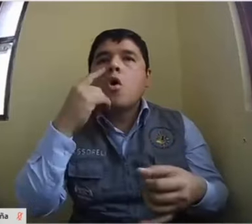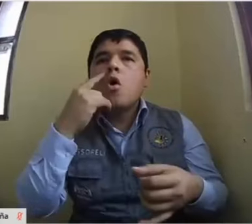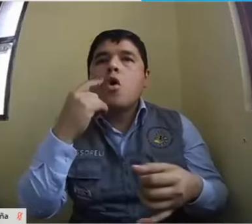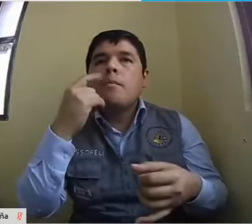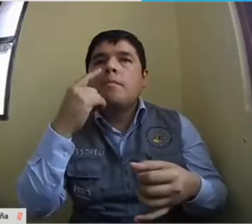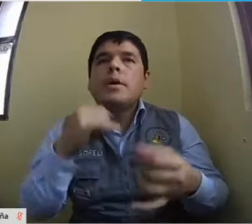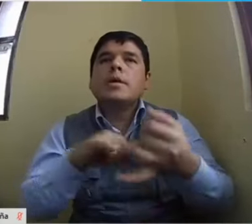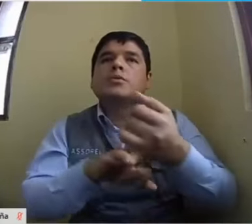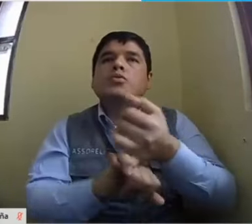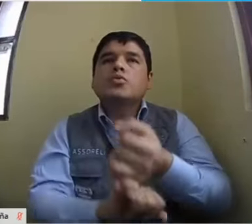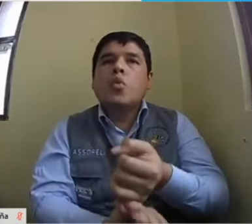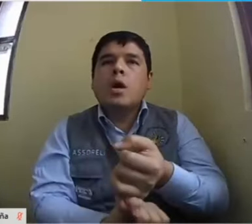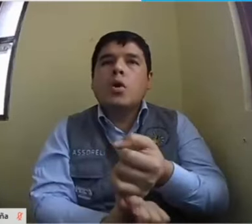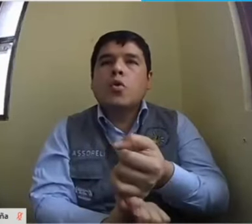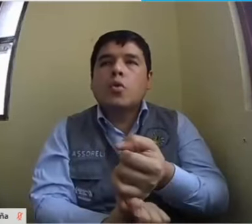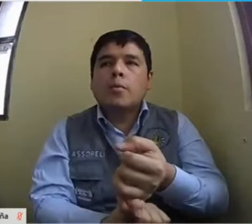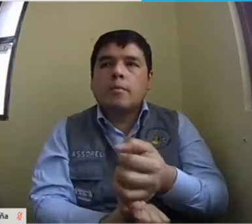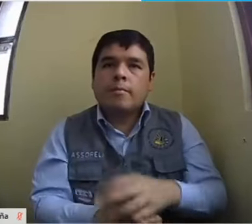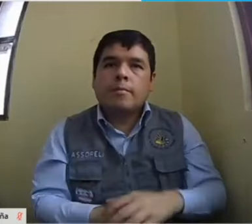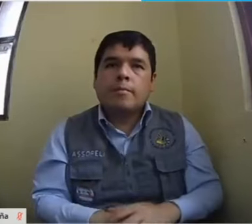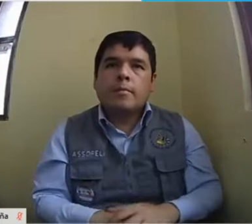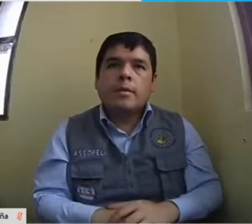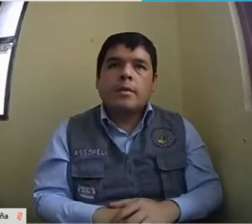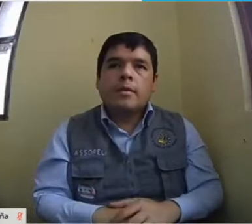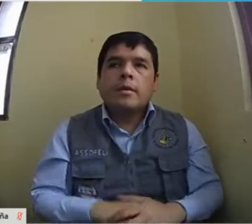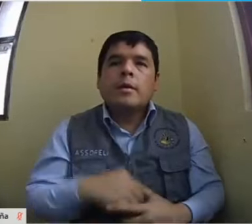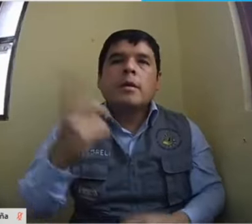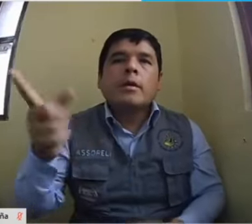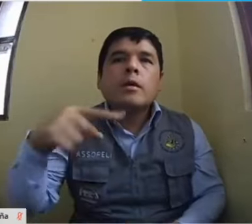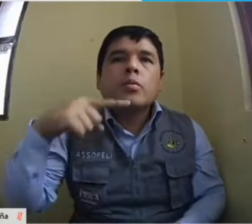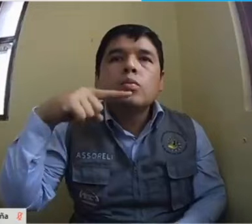Suegro, la seña de hombre y la S antigua forman suegro,